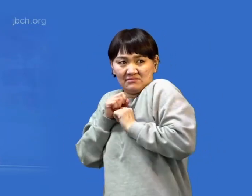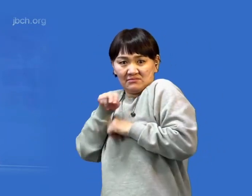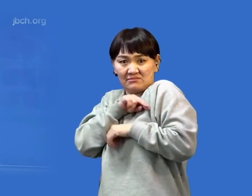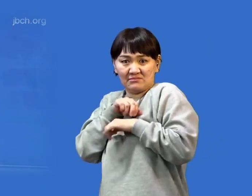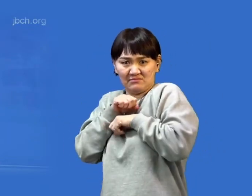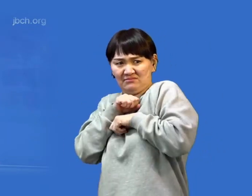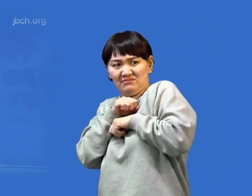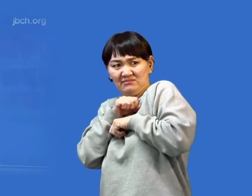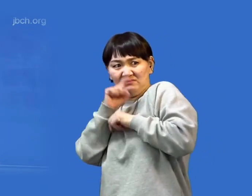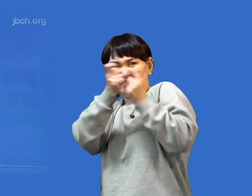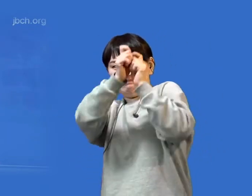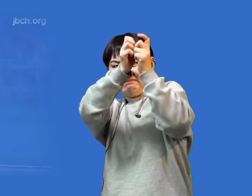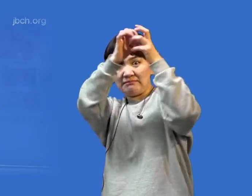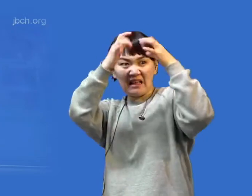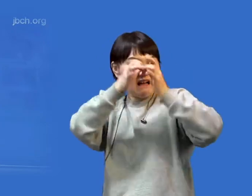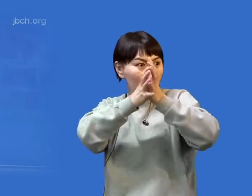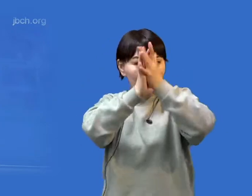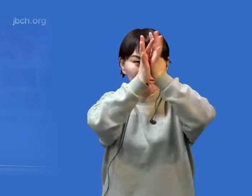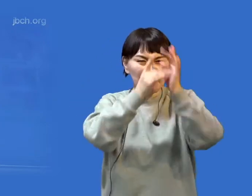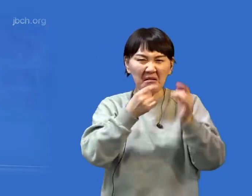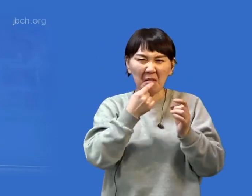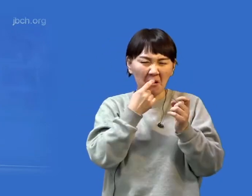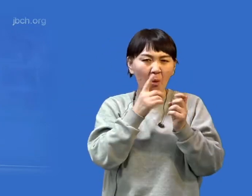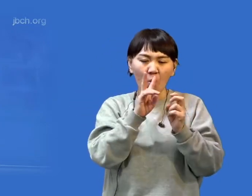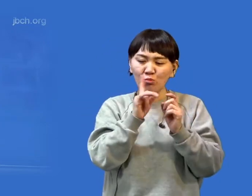Зүгээр л зүсэм бүрийн хараал урсгаал.